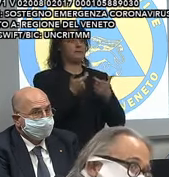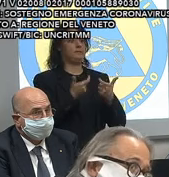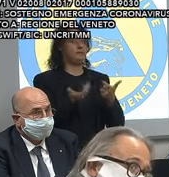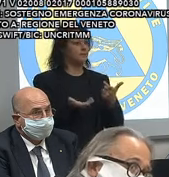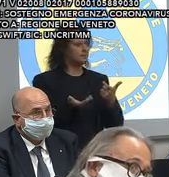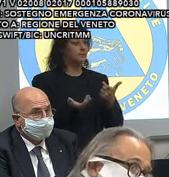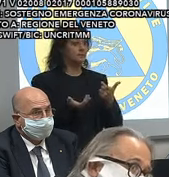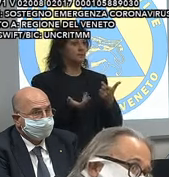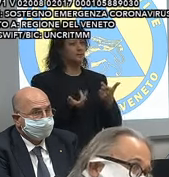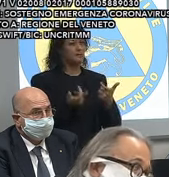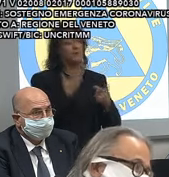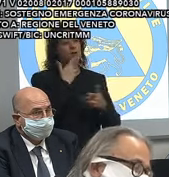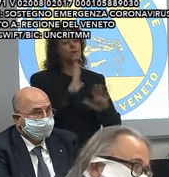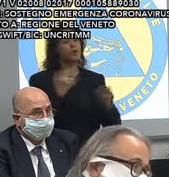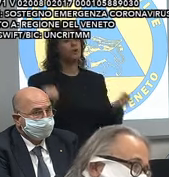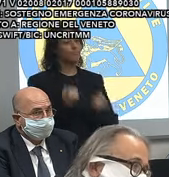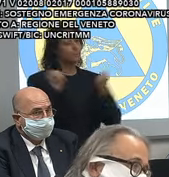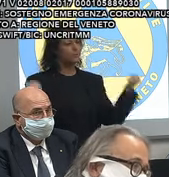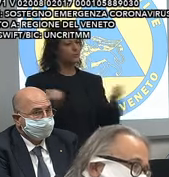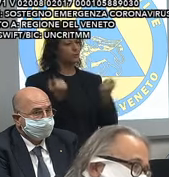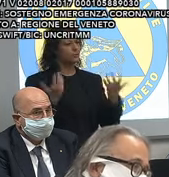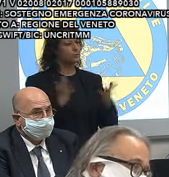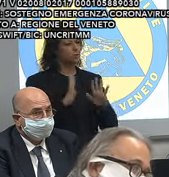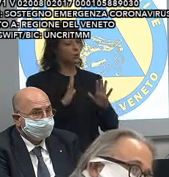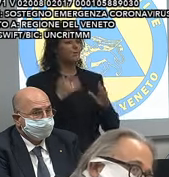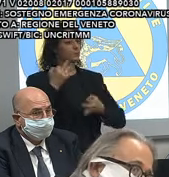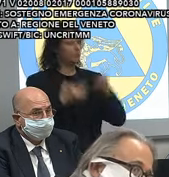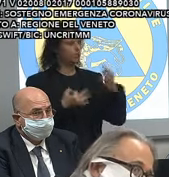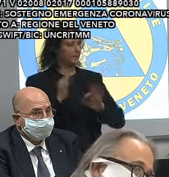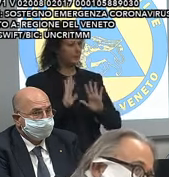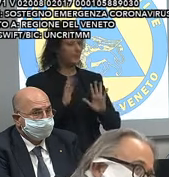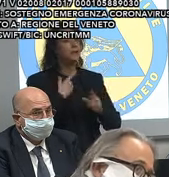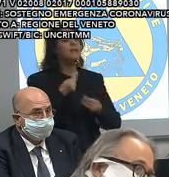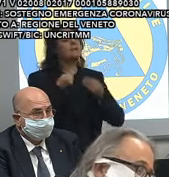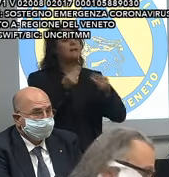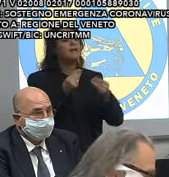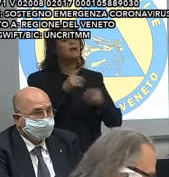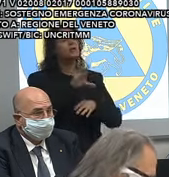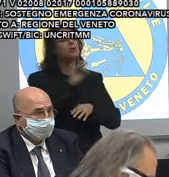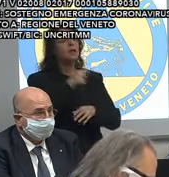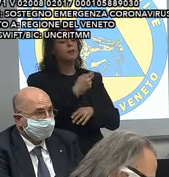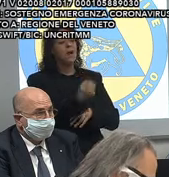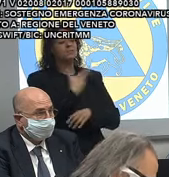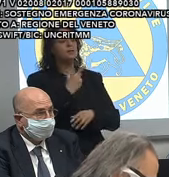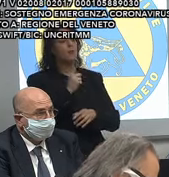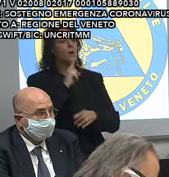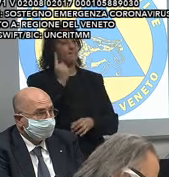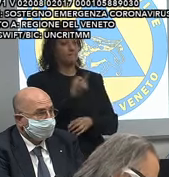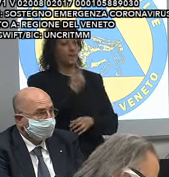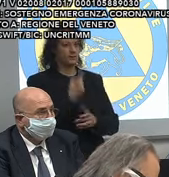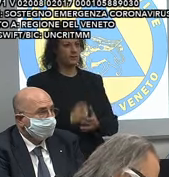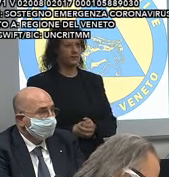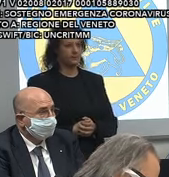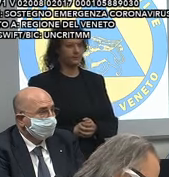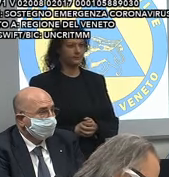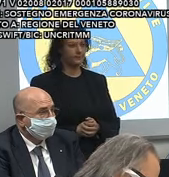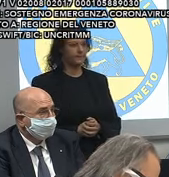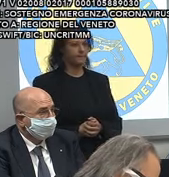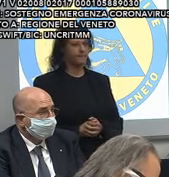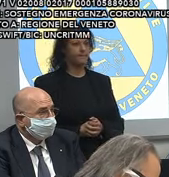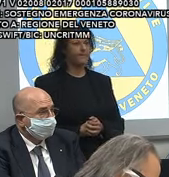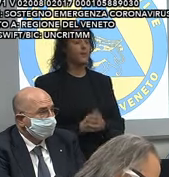promuovendo assolutamente una forma giuridica, ci diranno quella che va meglio. Che sia chiaro, scrivete dappertutto, noi abbiamo anche da